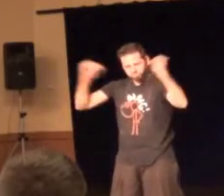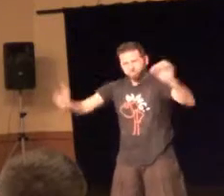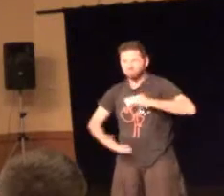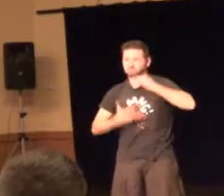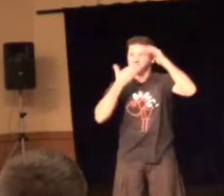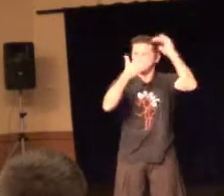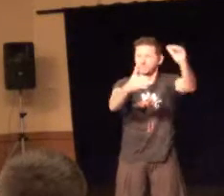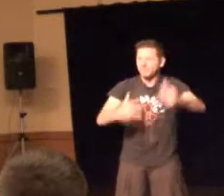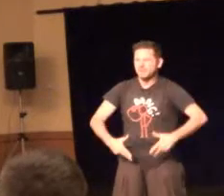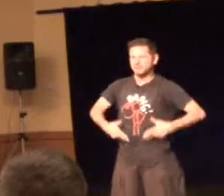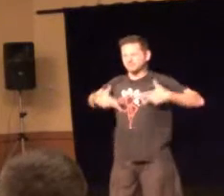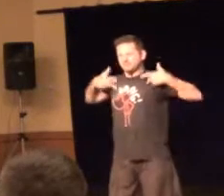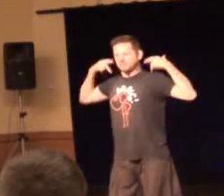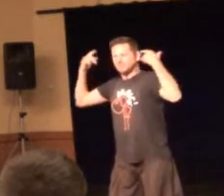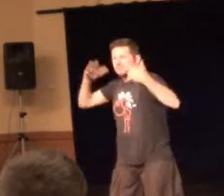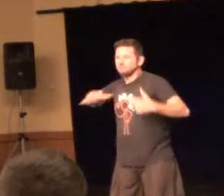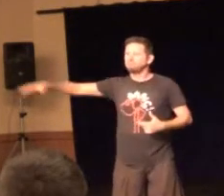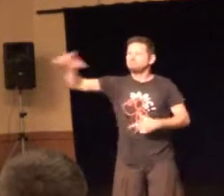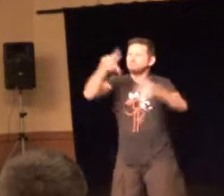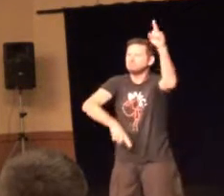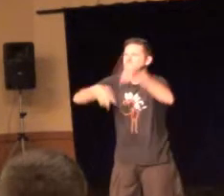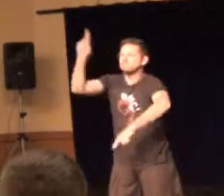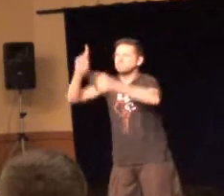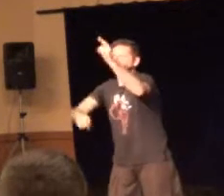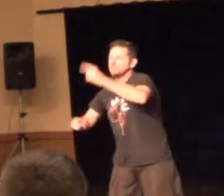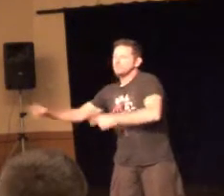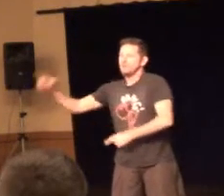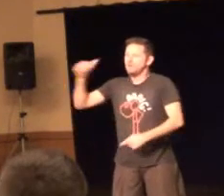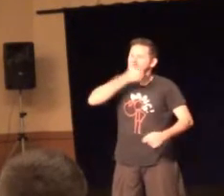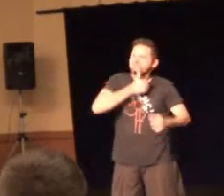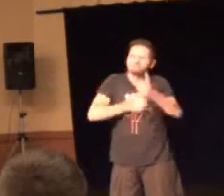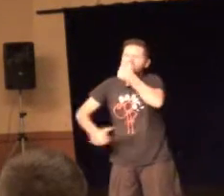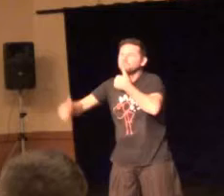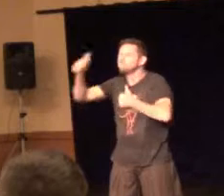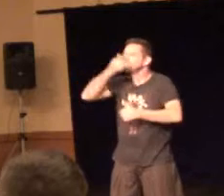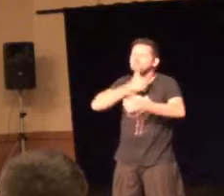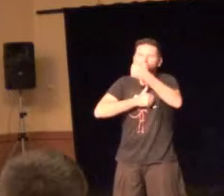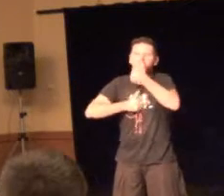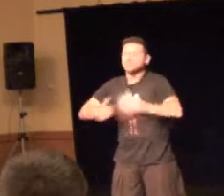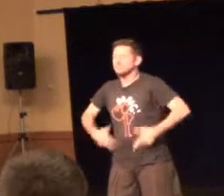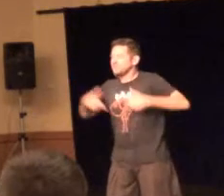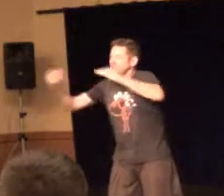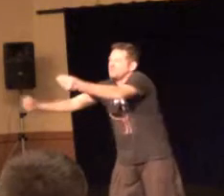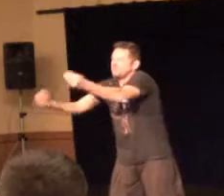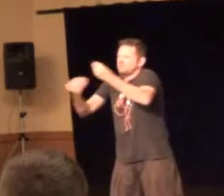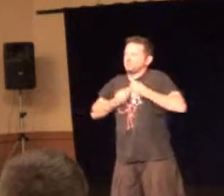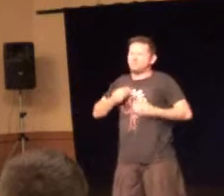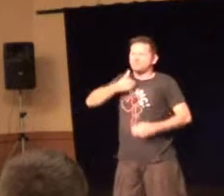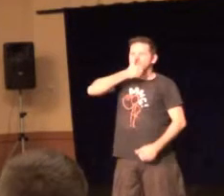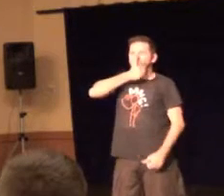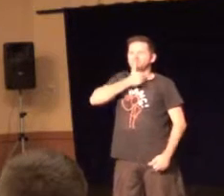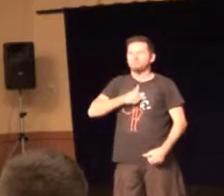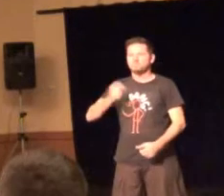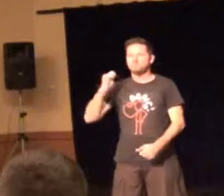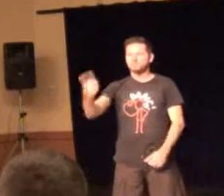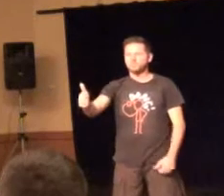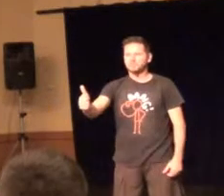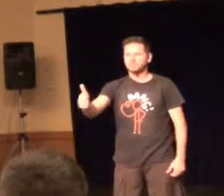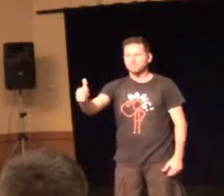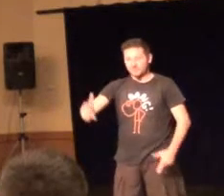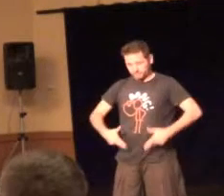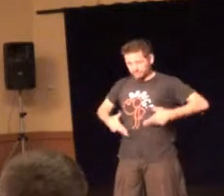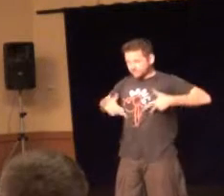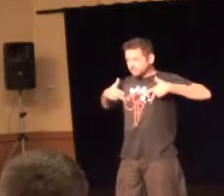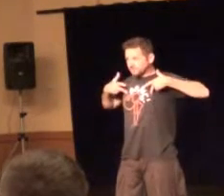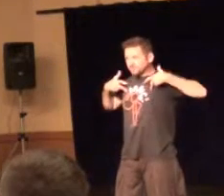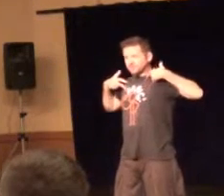La vie qui nous coûte parfois plus, plus que ce qu'elle ne nous rapporte. La vie